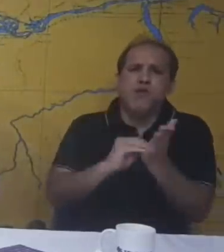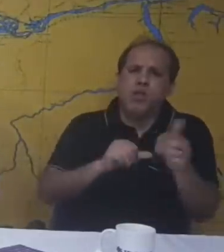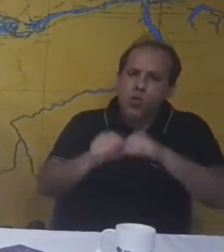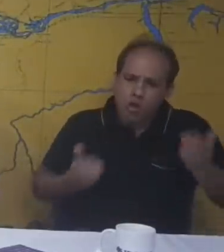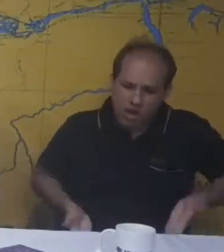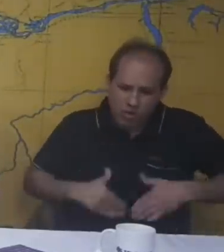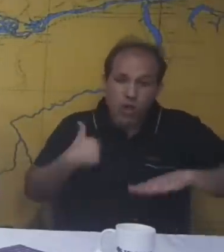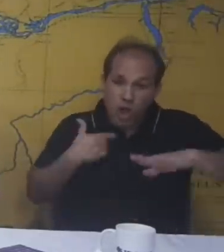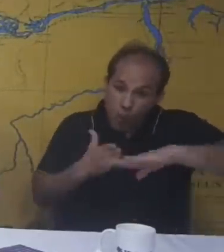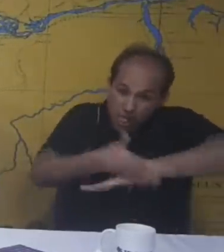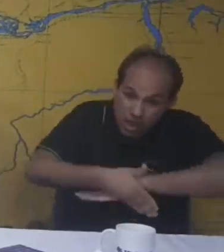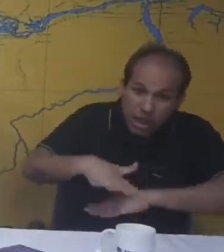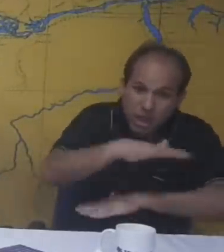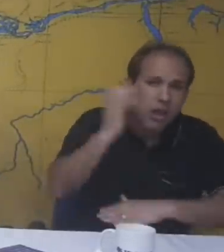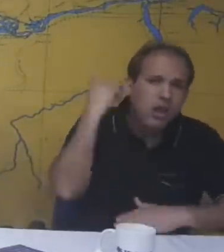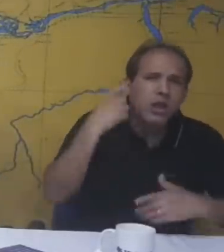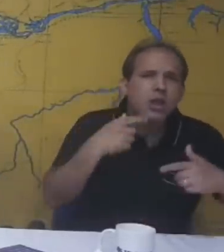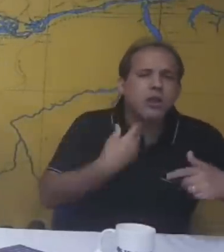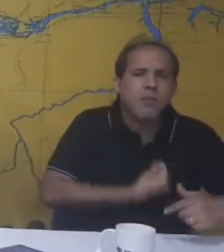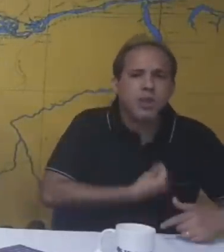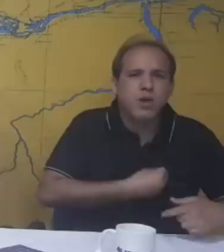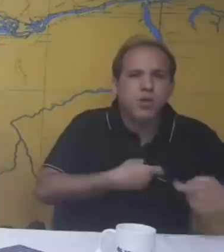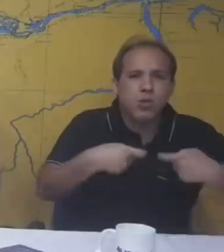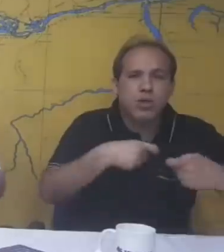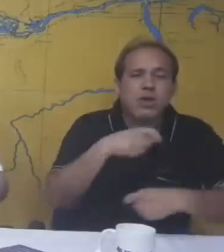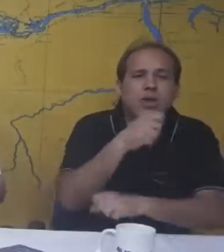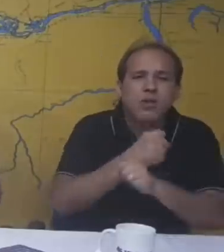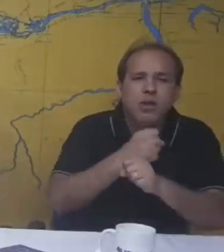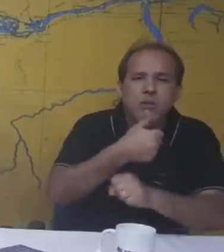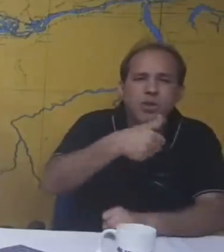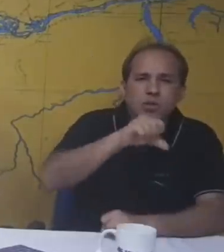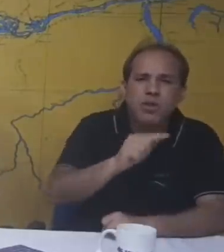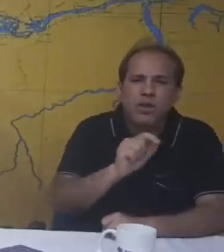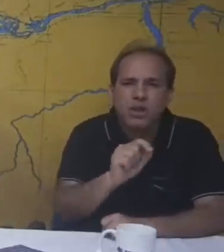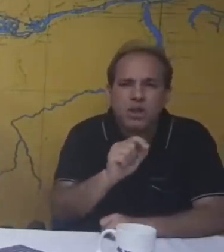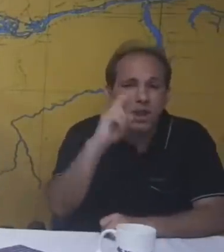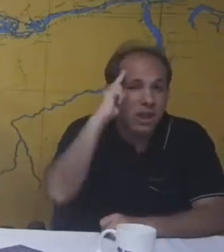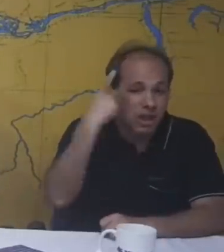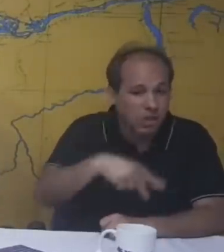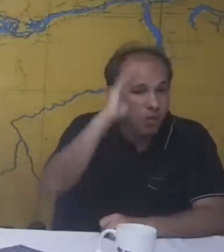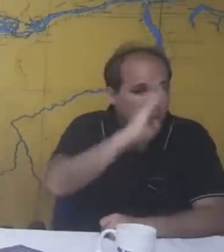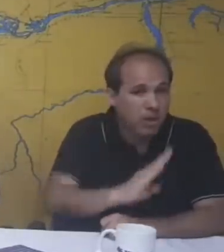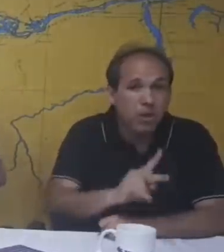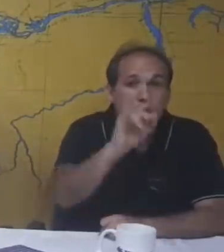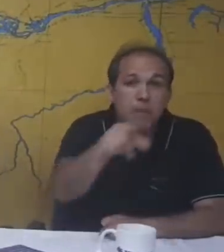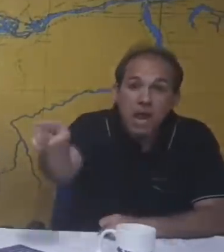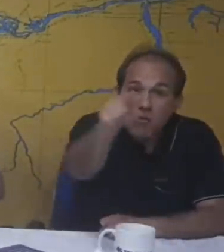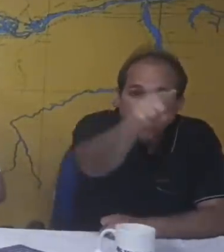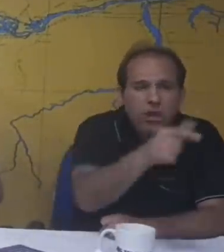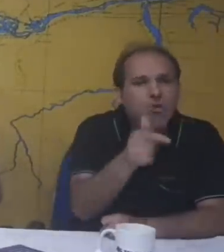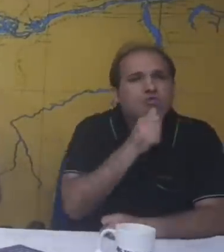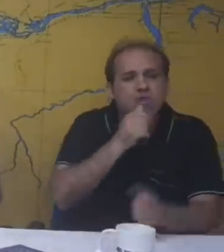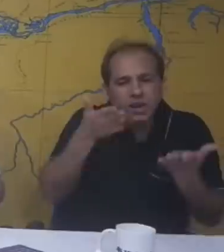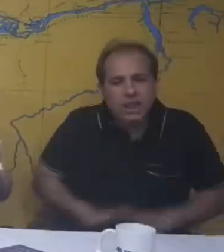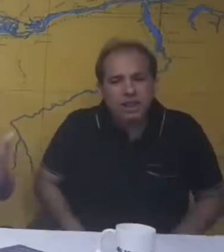entrei, eu participei da luta armada em 70, lá no Vado Ribeiro, do lado do Exército Brasileiro, deixar bem claro, o pai de vocês nem tinha